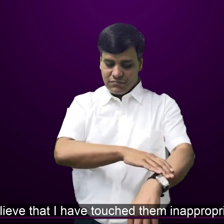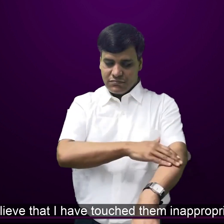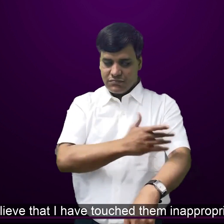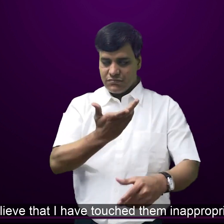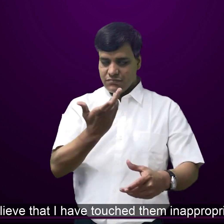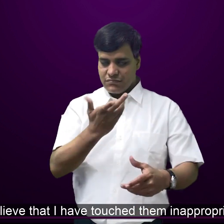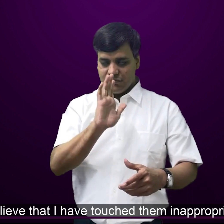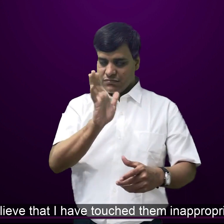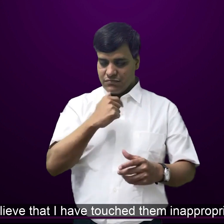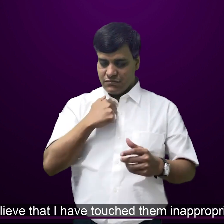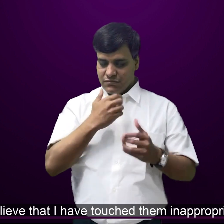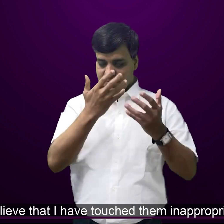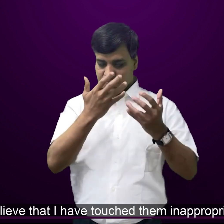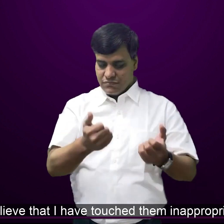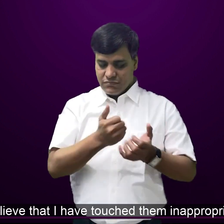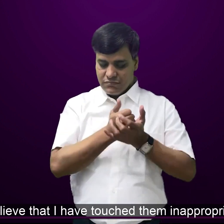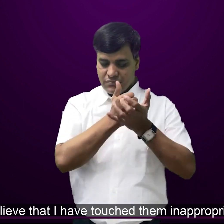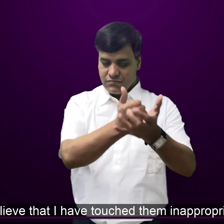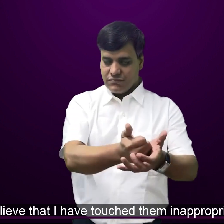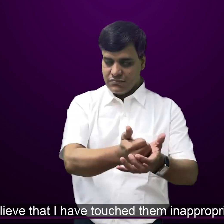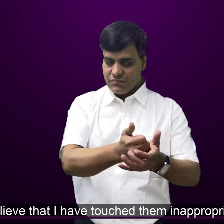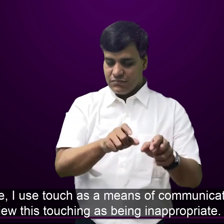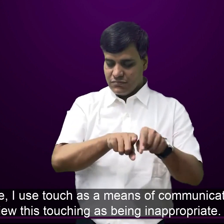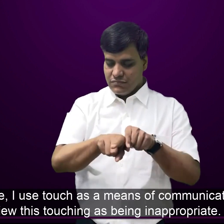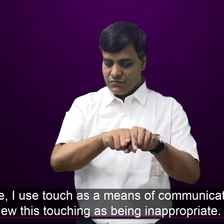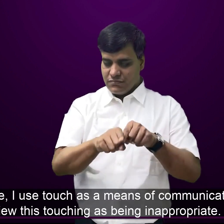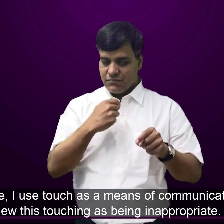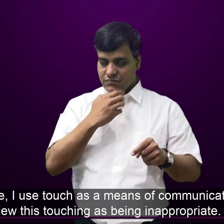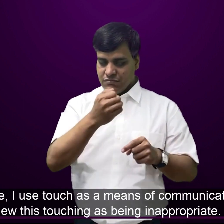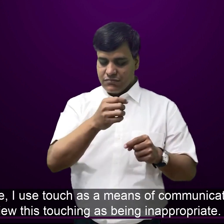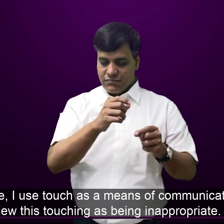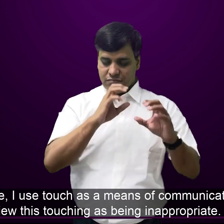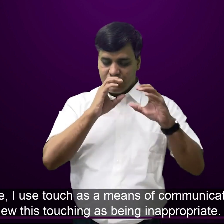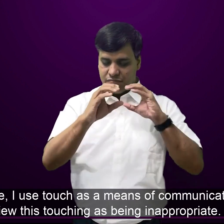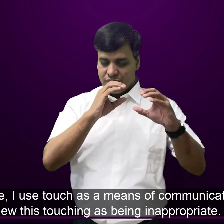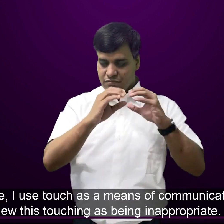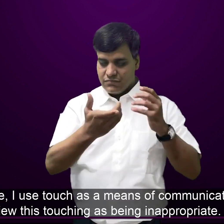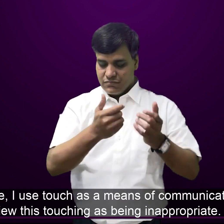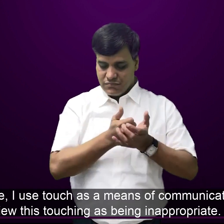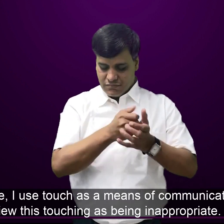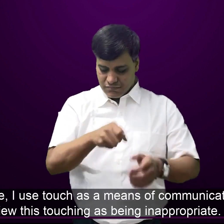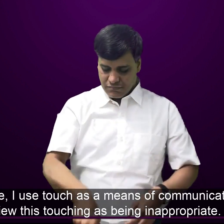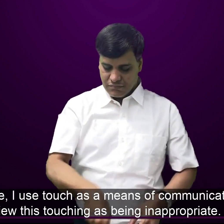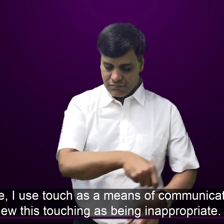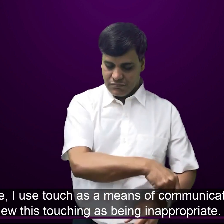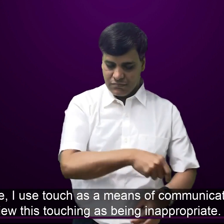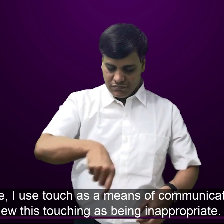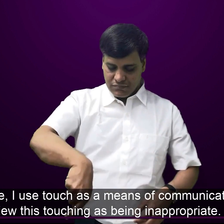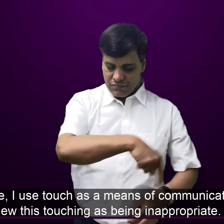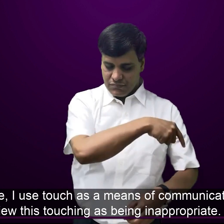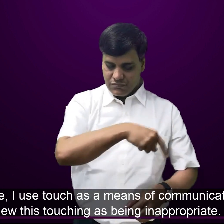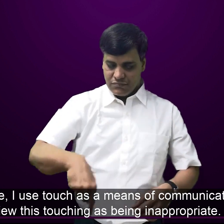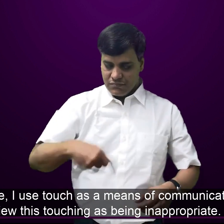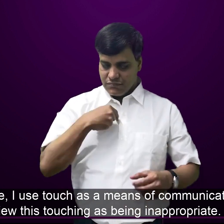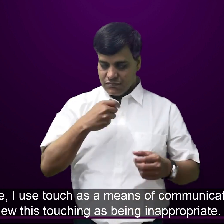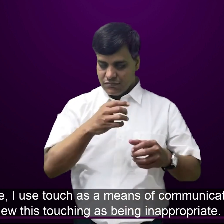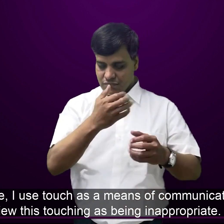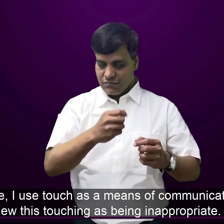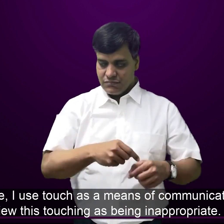हैं। उन्हें लगता है कि हम उन्हें अनुपयुक्त तरीके से स्पर्श कर रहे हैं, लेकिन बातचीत करने के लिए